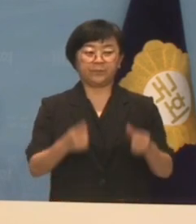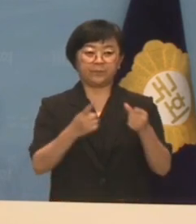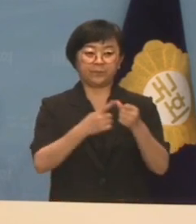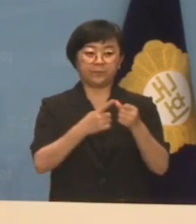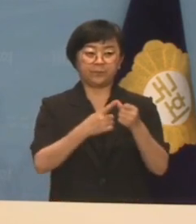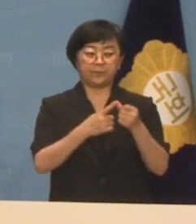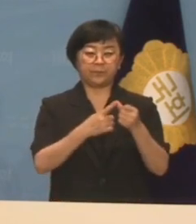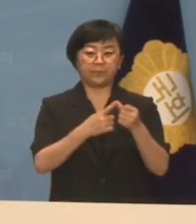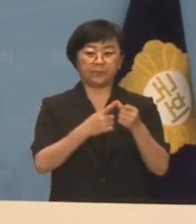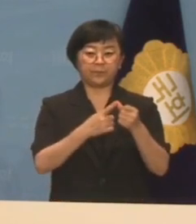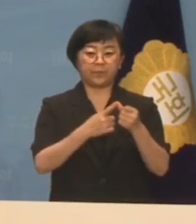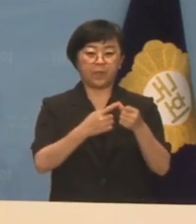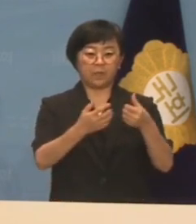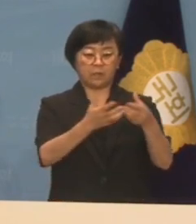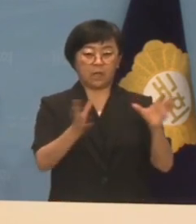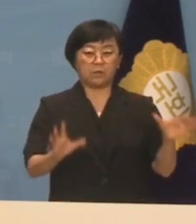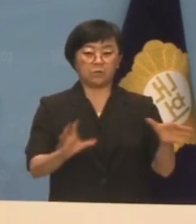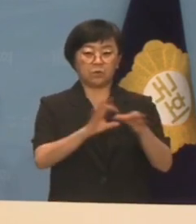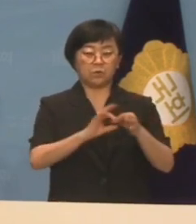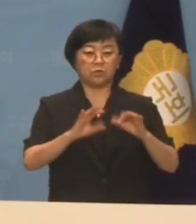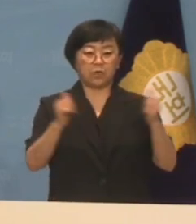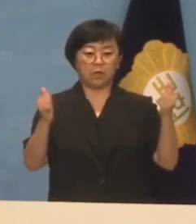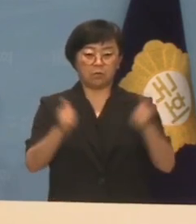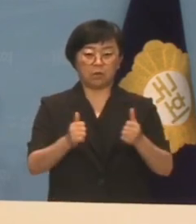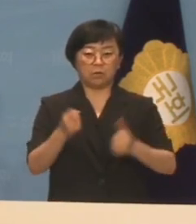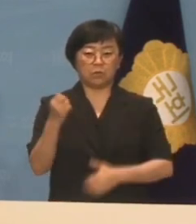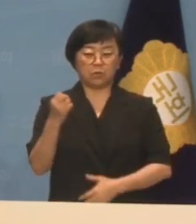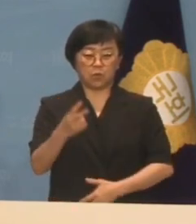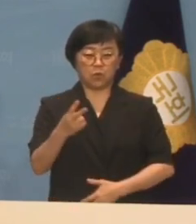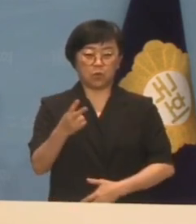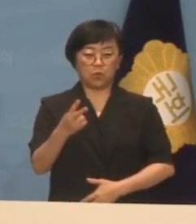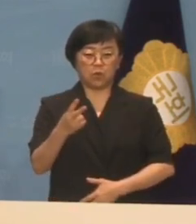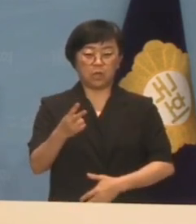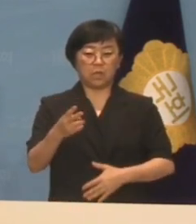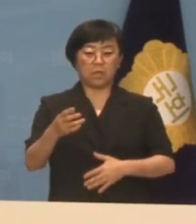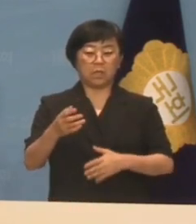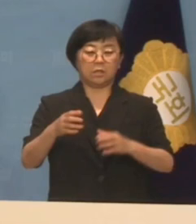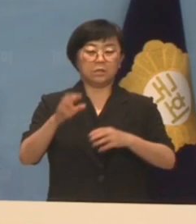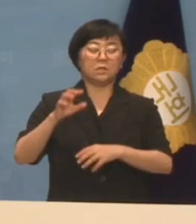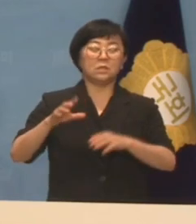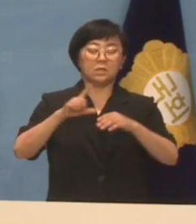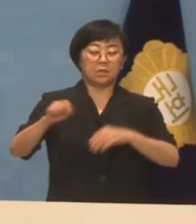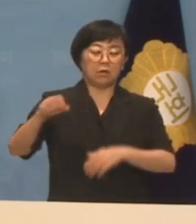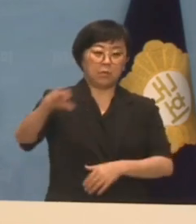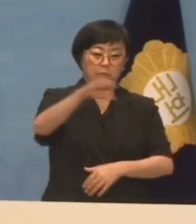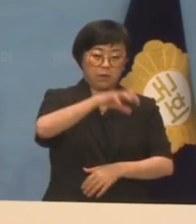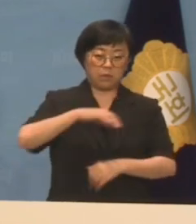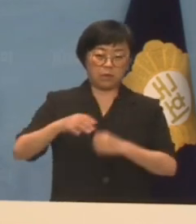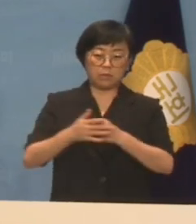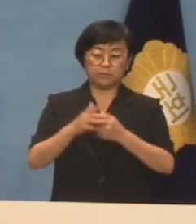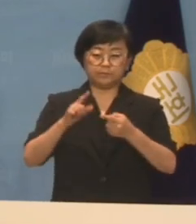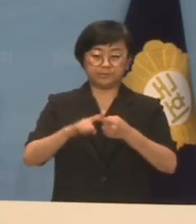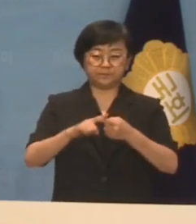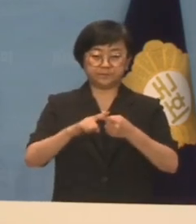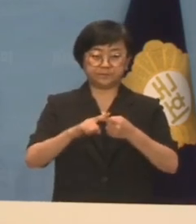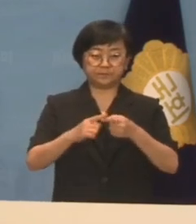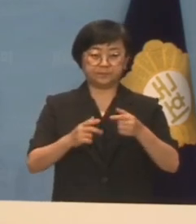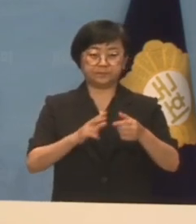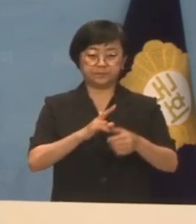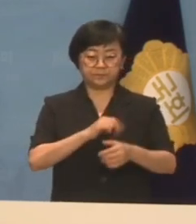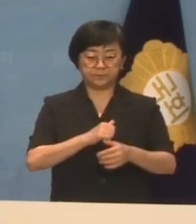첫째, 당 소속 국회의원을 비롯해 광역 기초자치단체장, 광역 기초의원